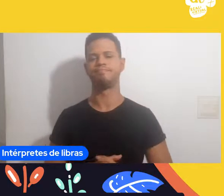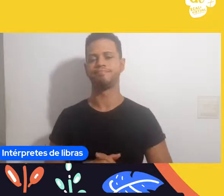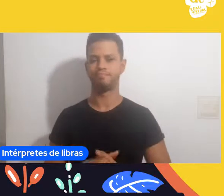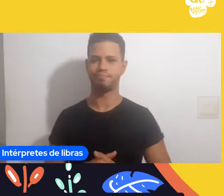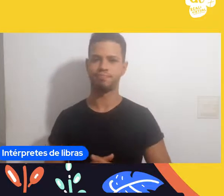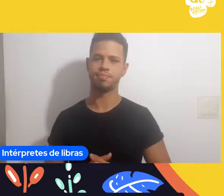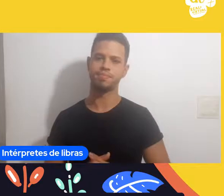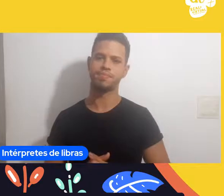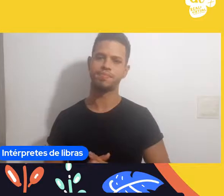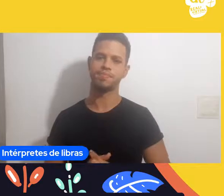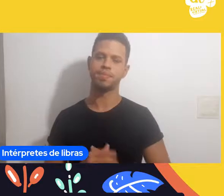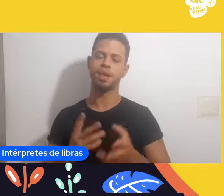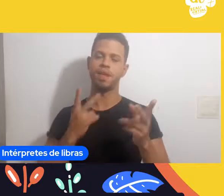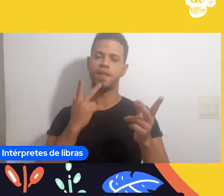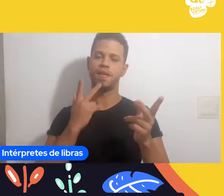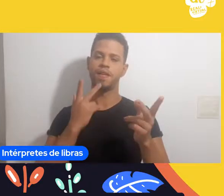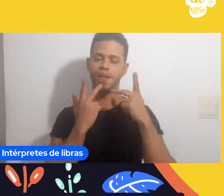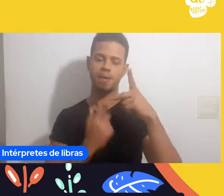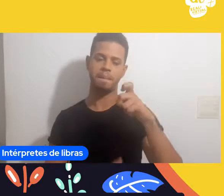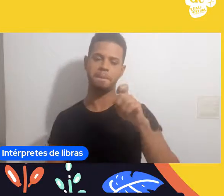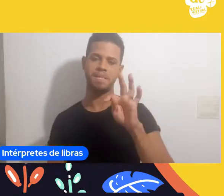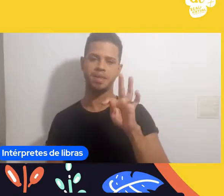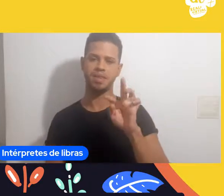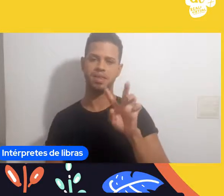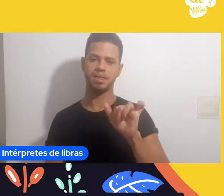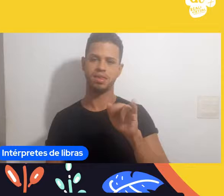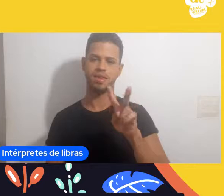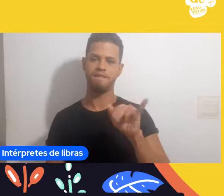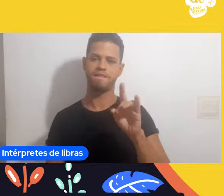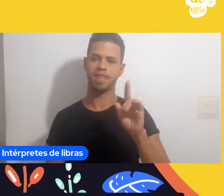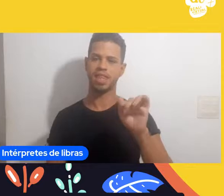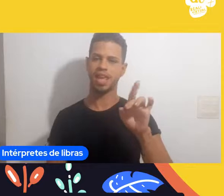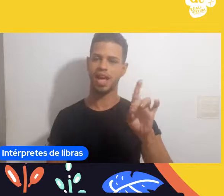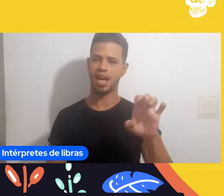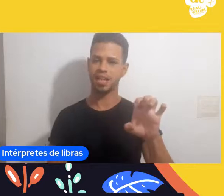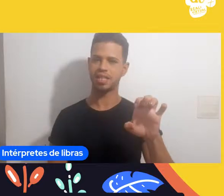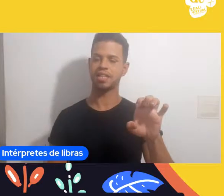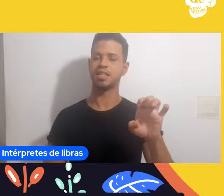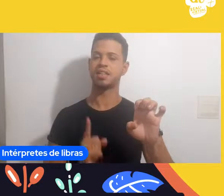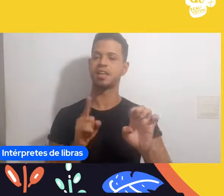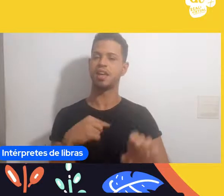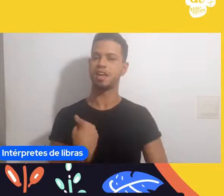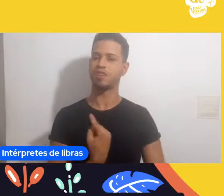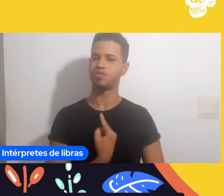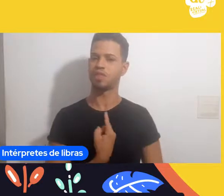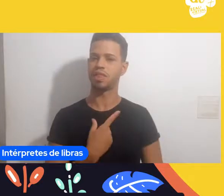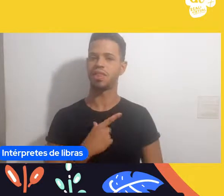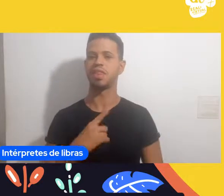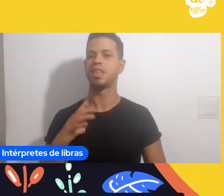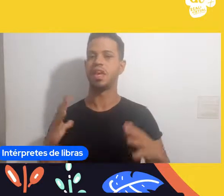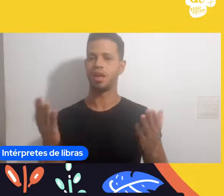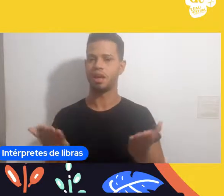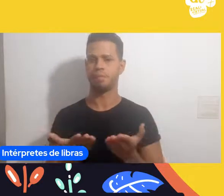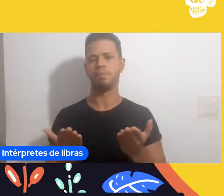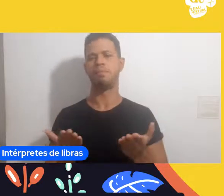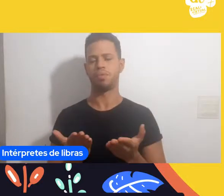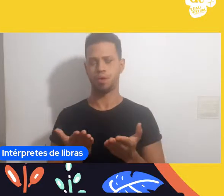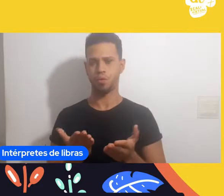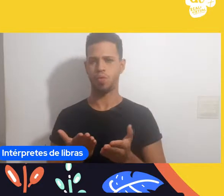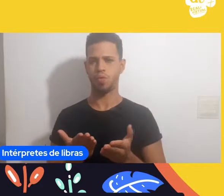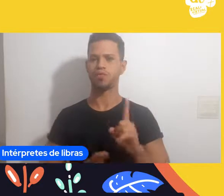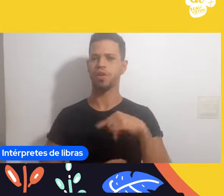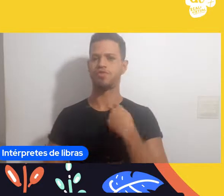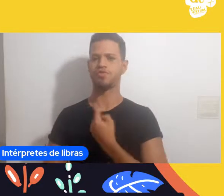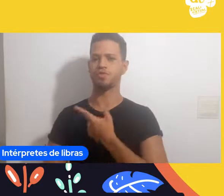Vallon da afetividade, e a gente traz essa questão para o mundo de hoje. A gente consegue